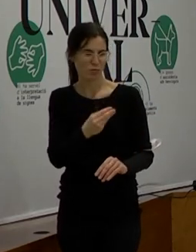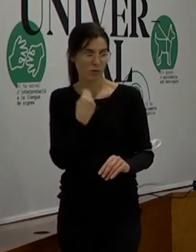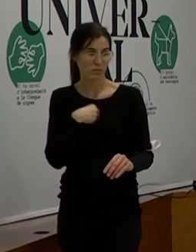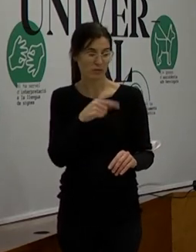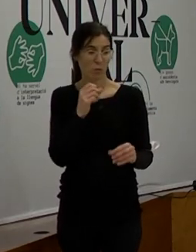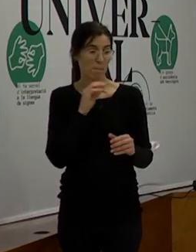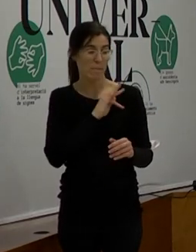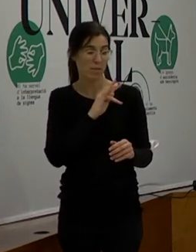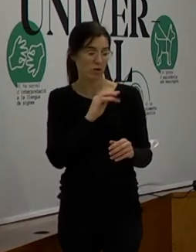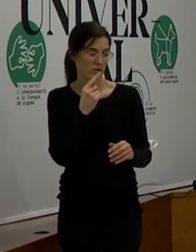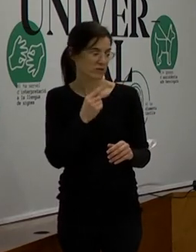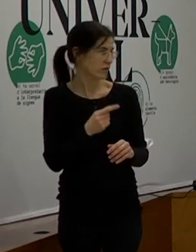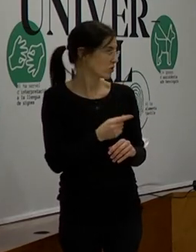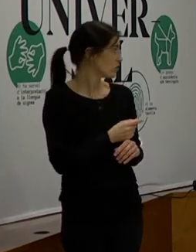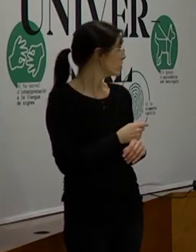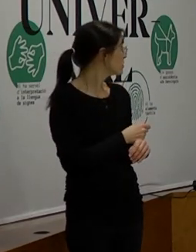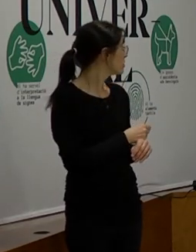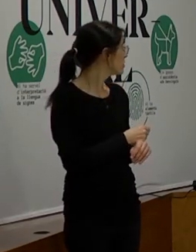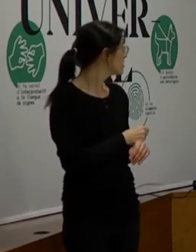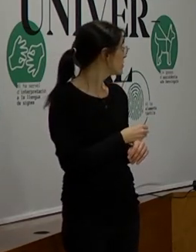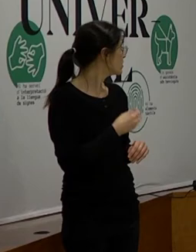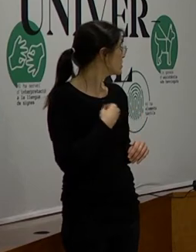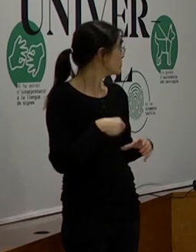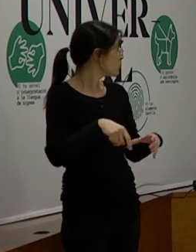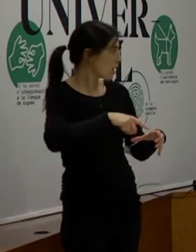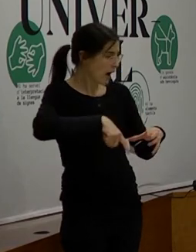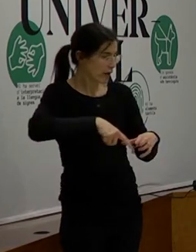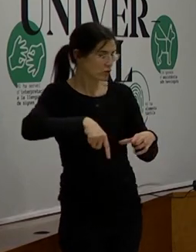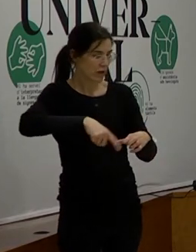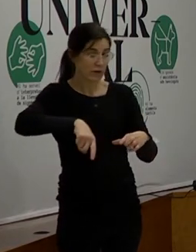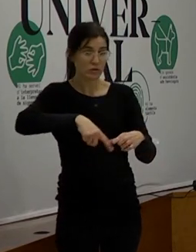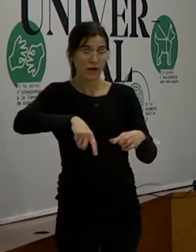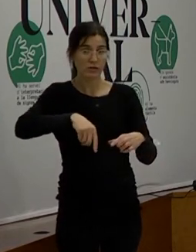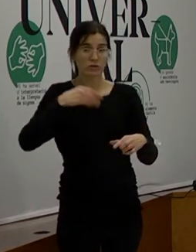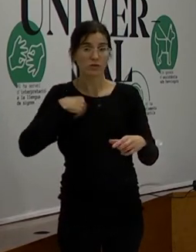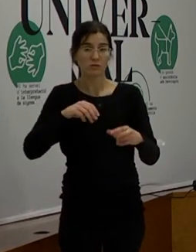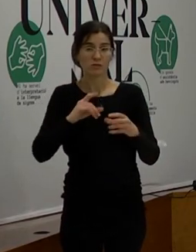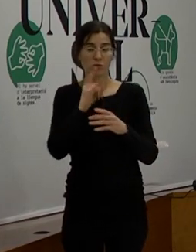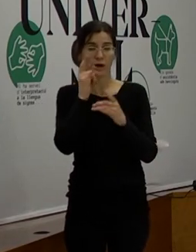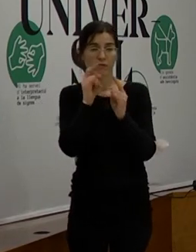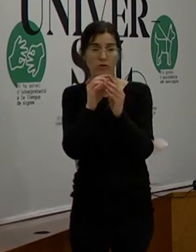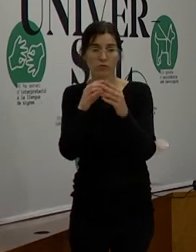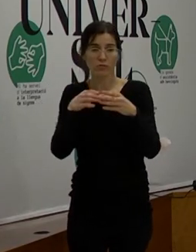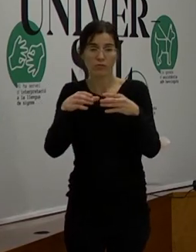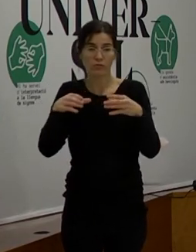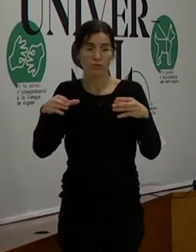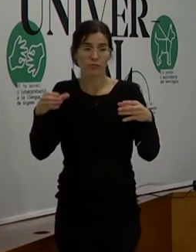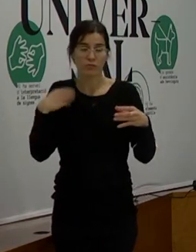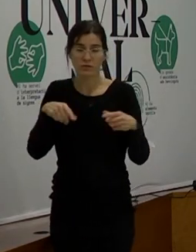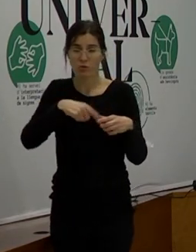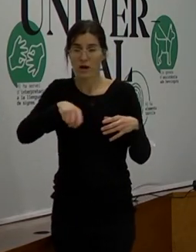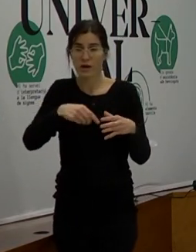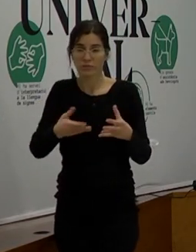de diseño, veus? Van posar aros i a mesura que l'àrbol creix, els aros es van desaparèixer. ¿Vale?